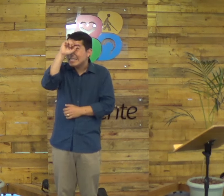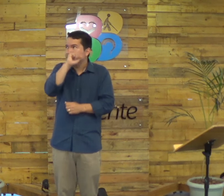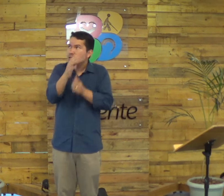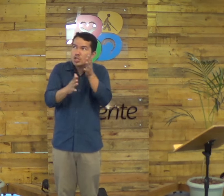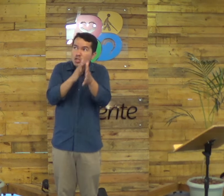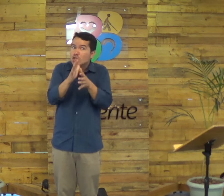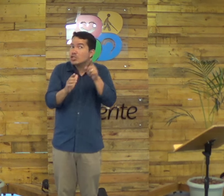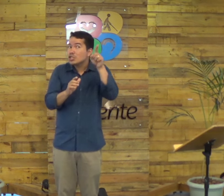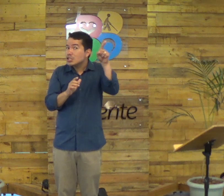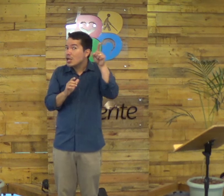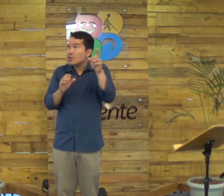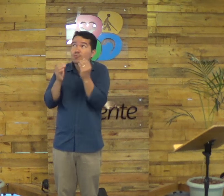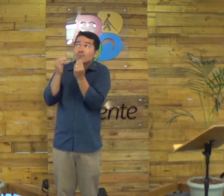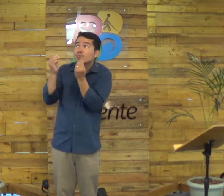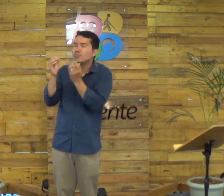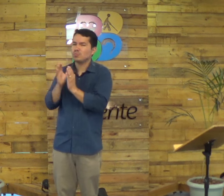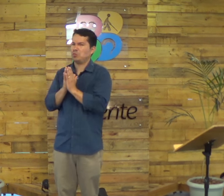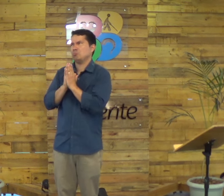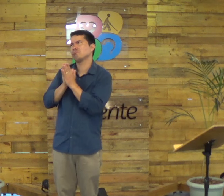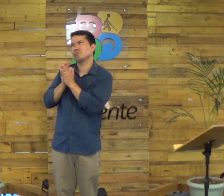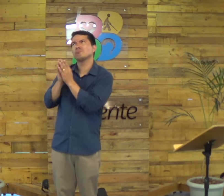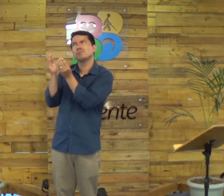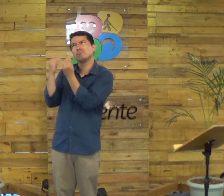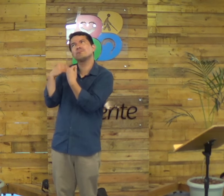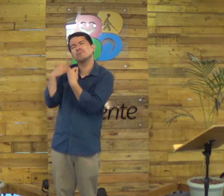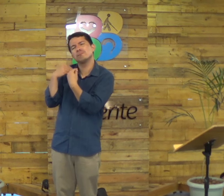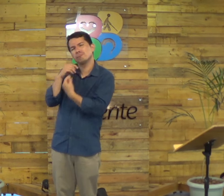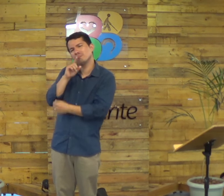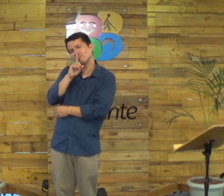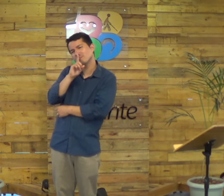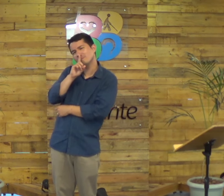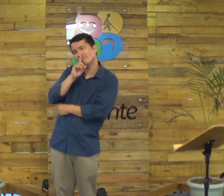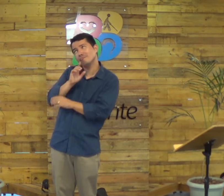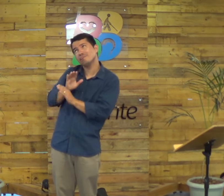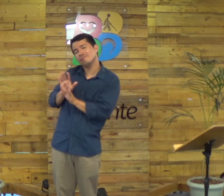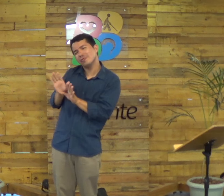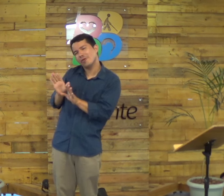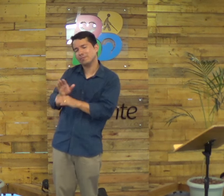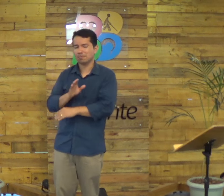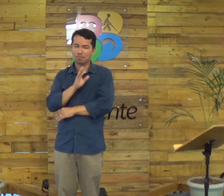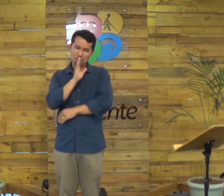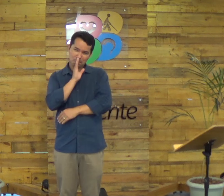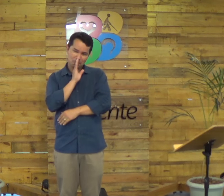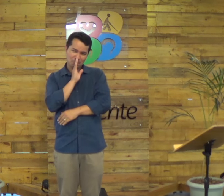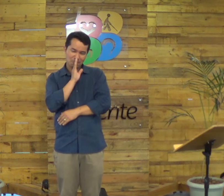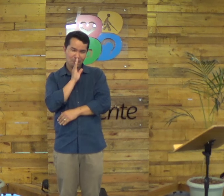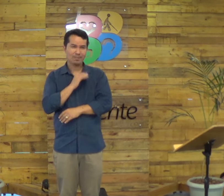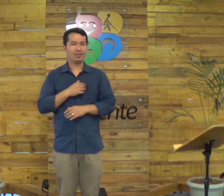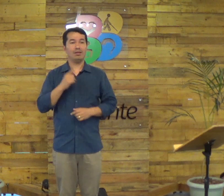também, eu quero aprender os sinais de lá, sabe? Comor Deus, eu me dar essa viagem, e fiquei na minha,